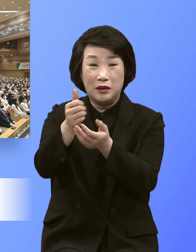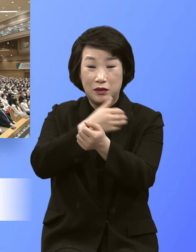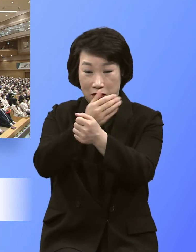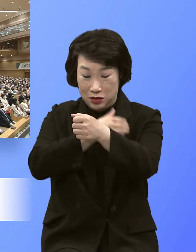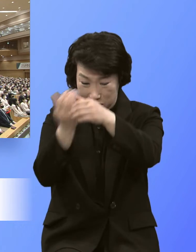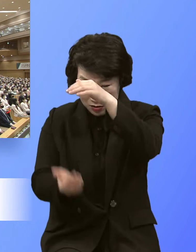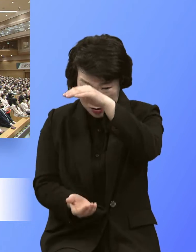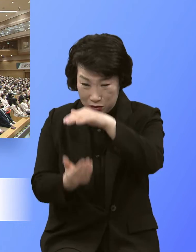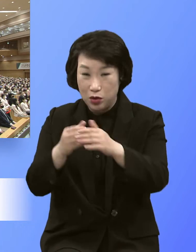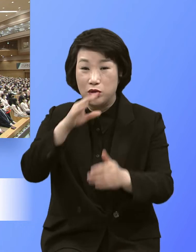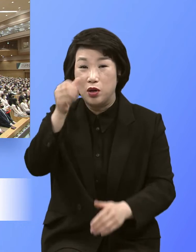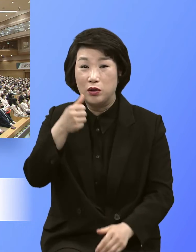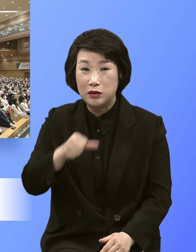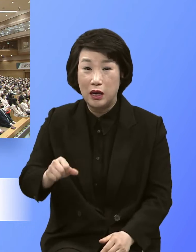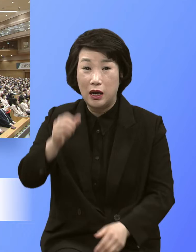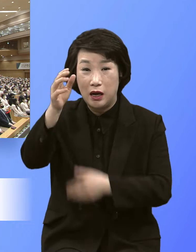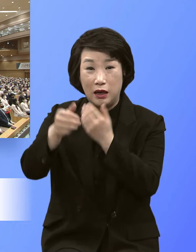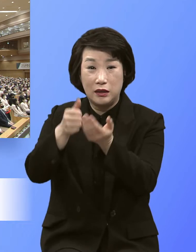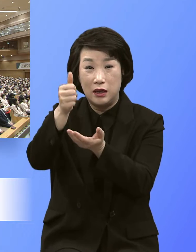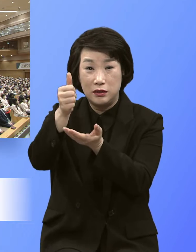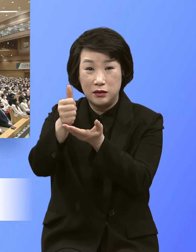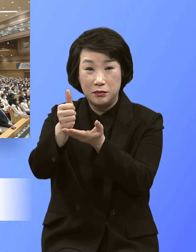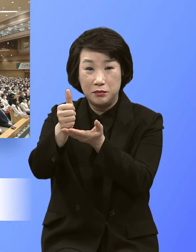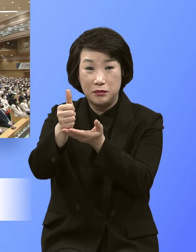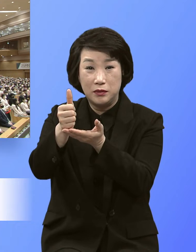전능하신 성자 하나님이시지만